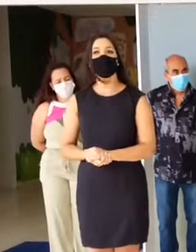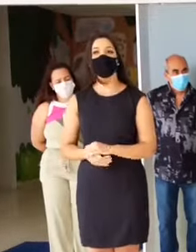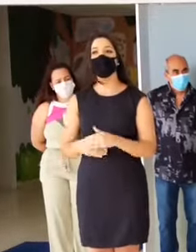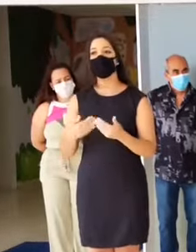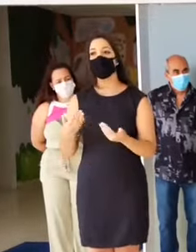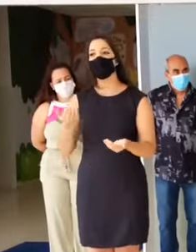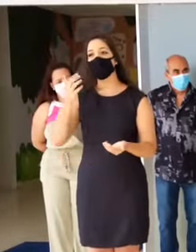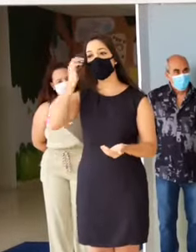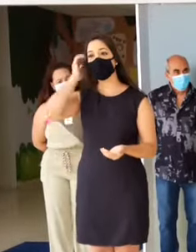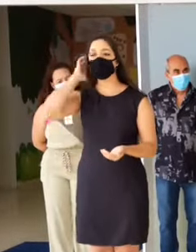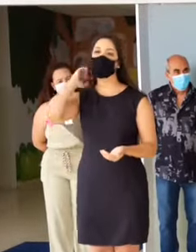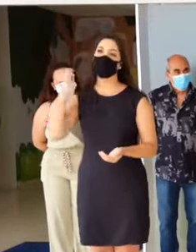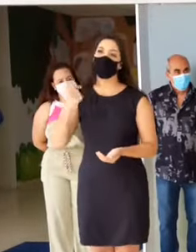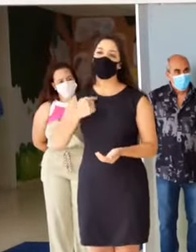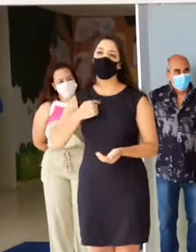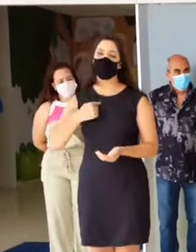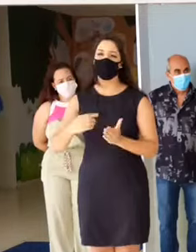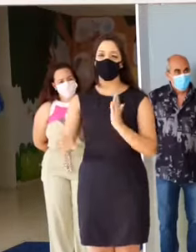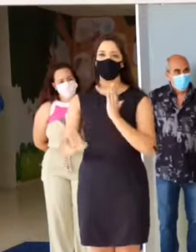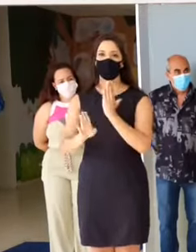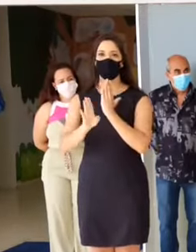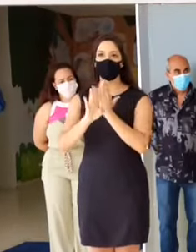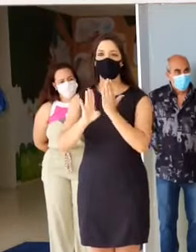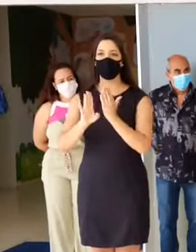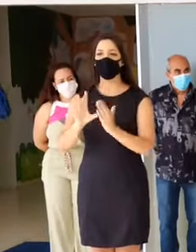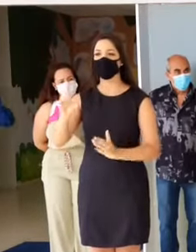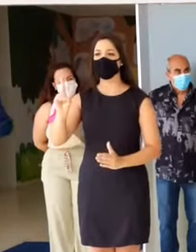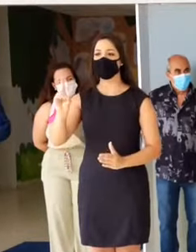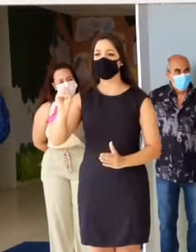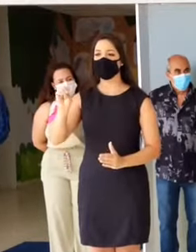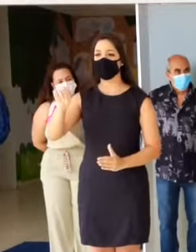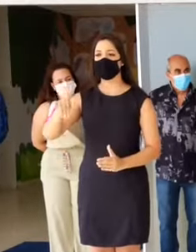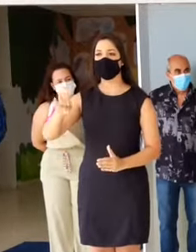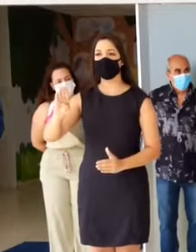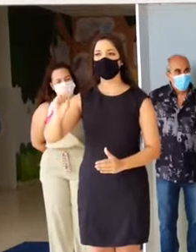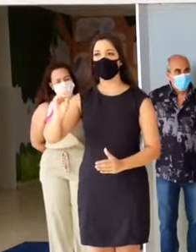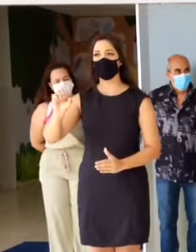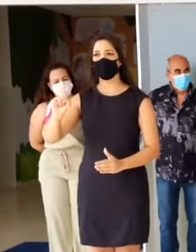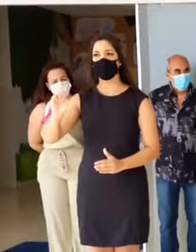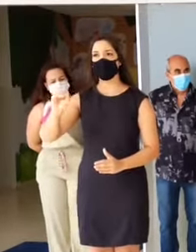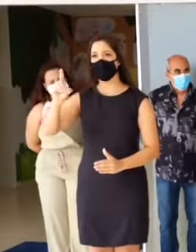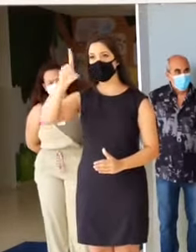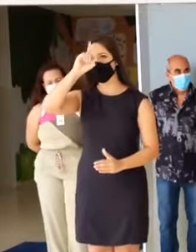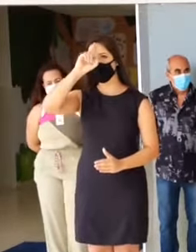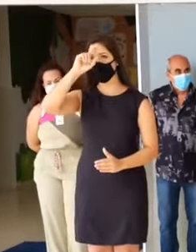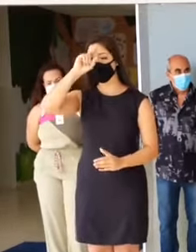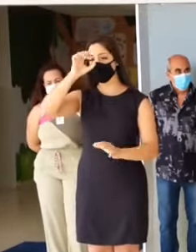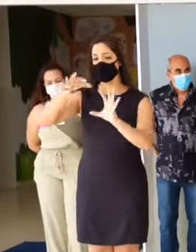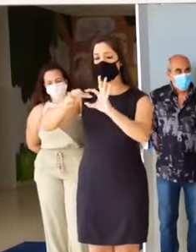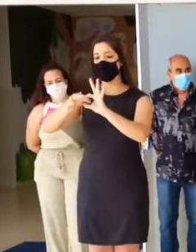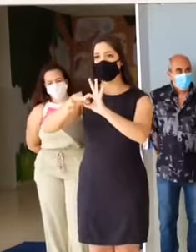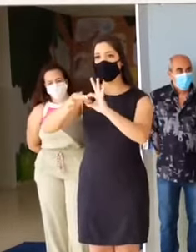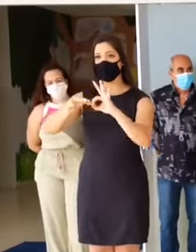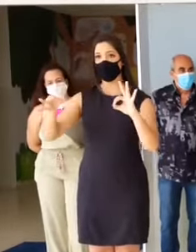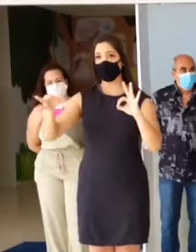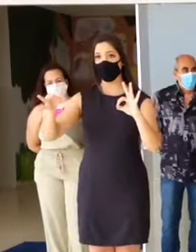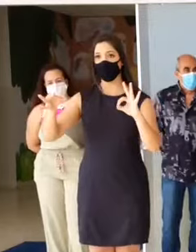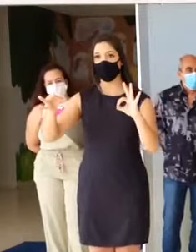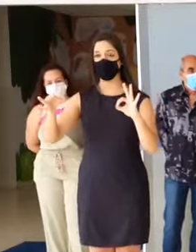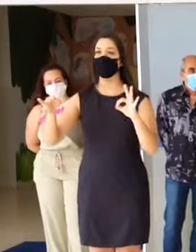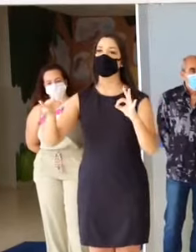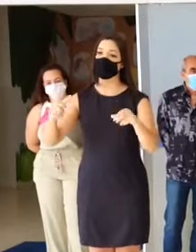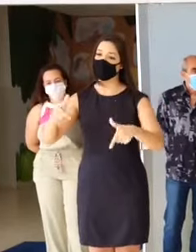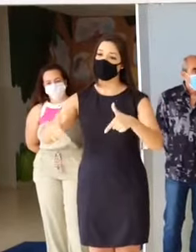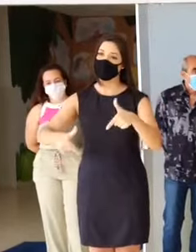quando eu fiquei sabendo da informação que a clínica Dom Bosco não iria mais continuar